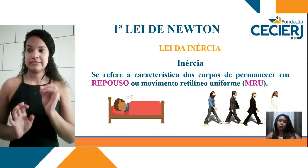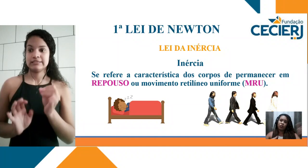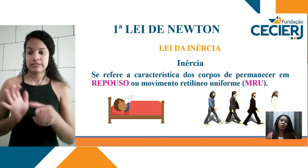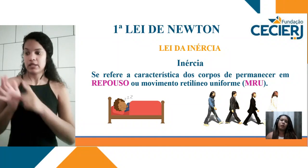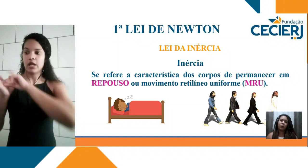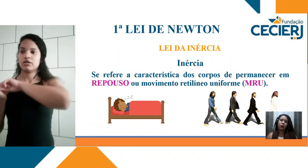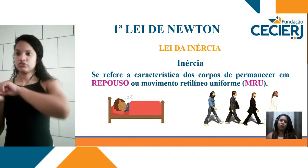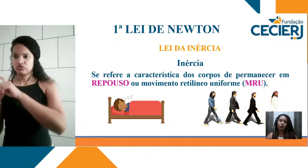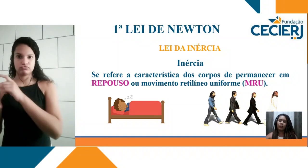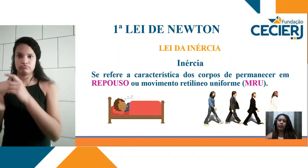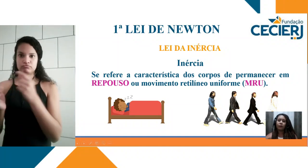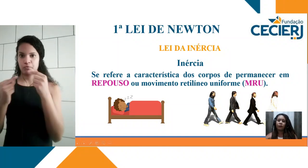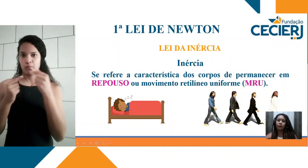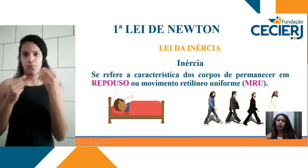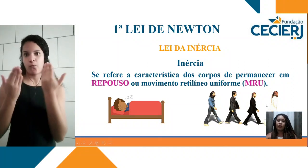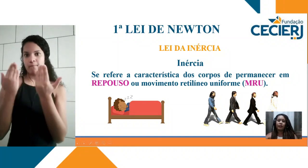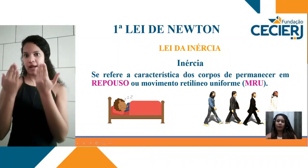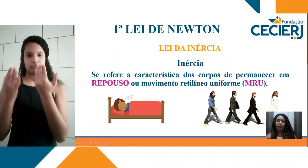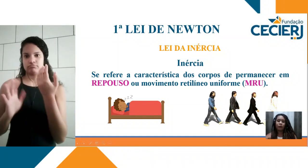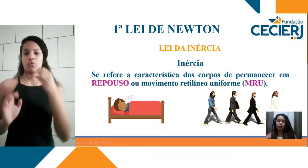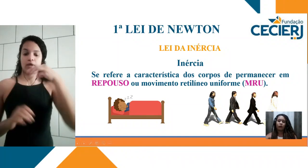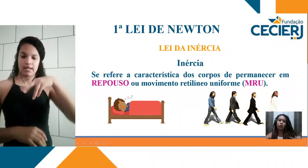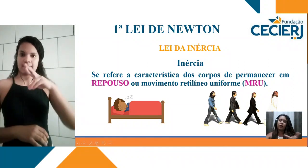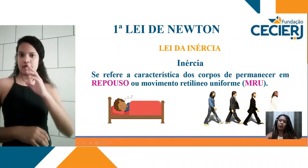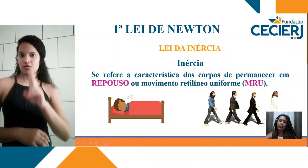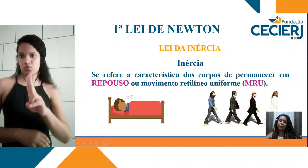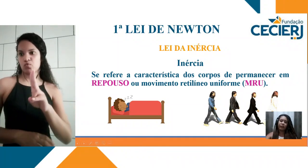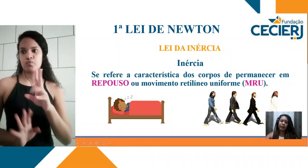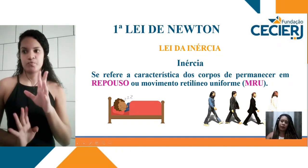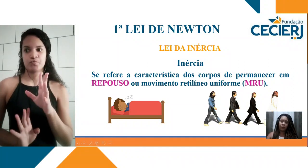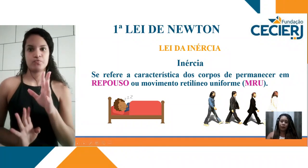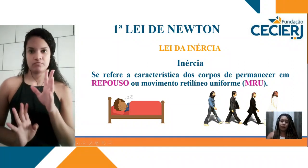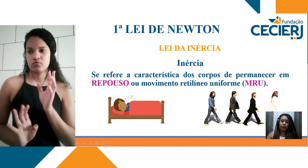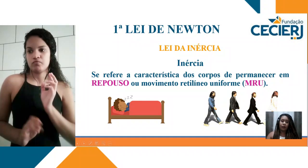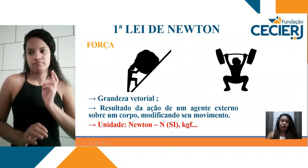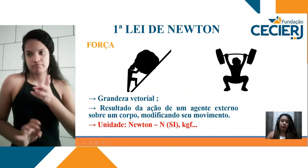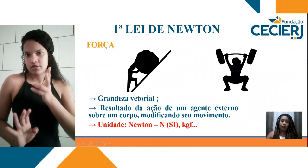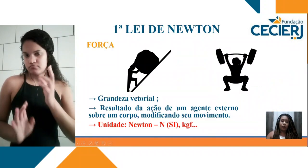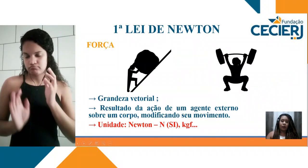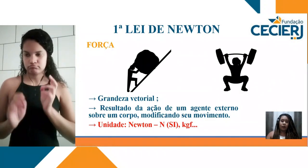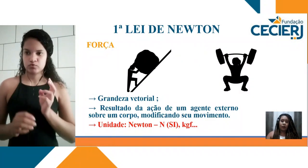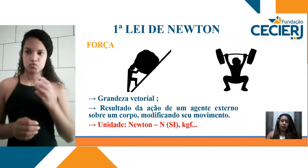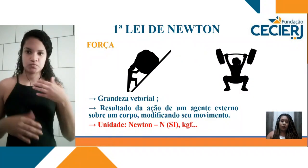a um instante anterior, ok? Esse MRU. Então, a gente tem aqui uma exemplificação.